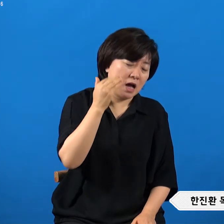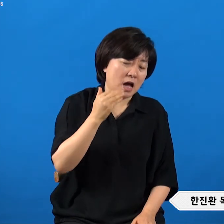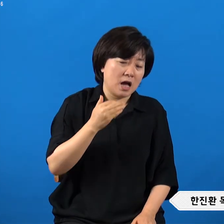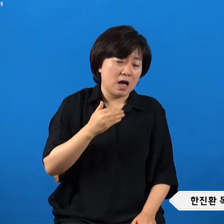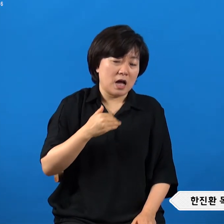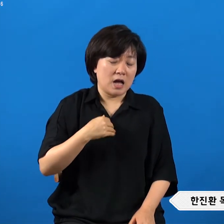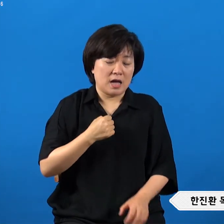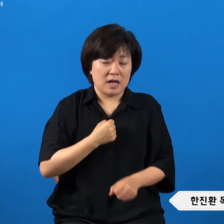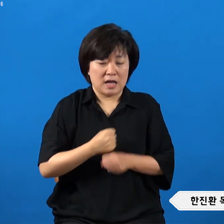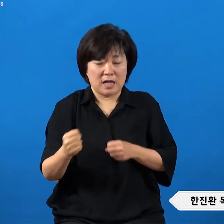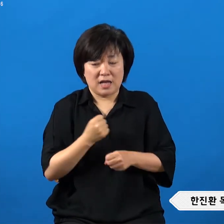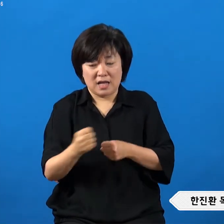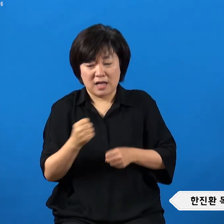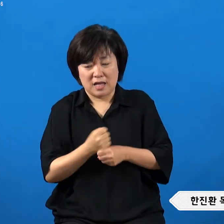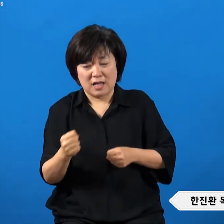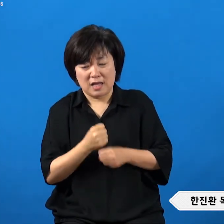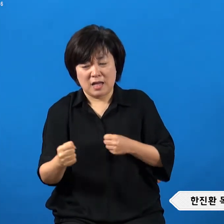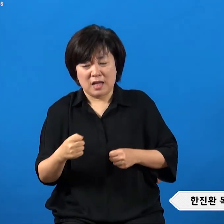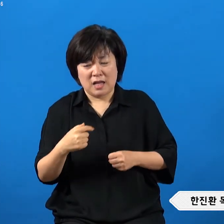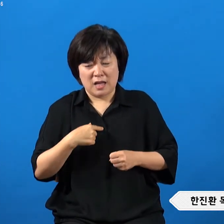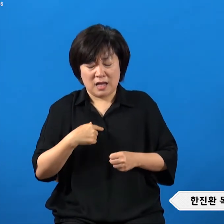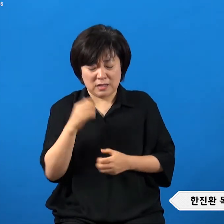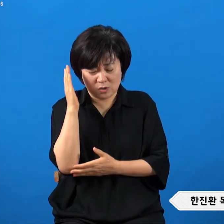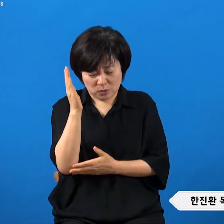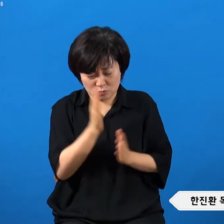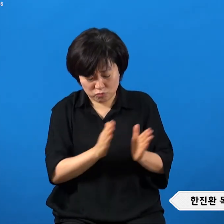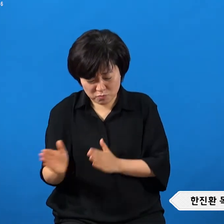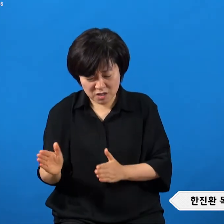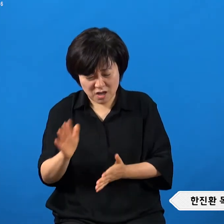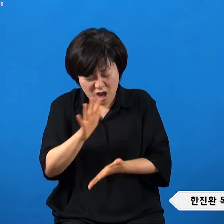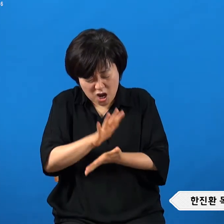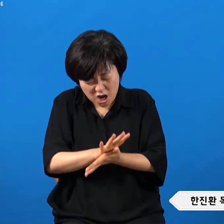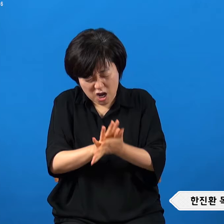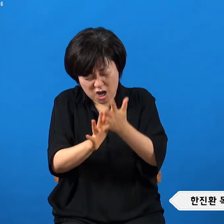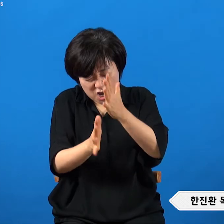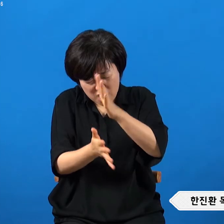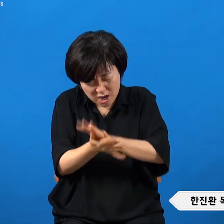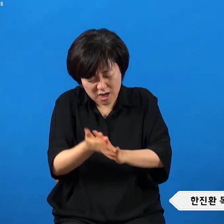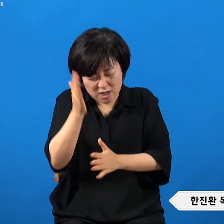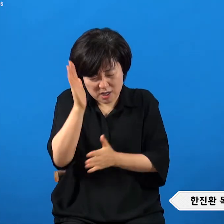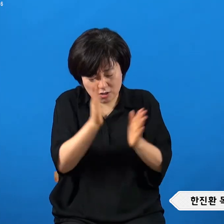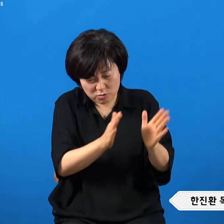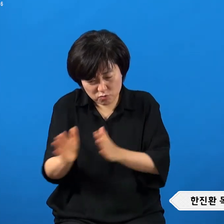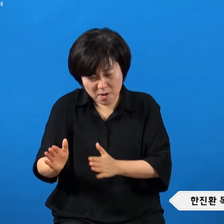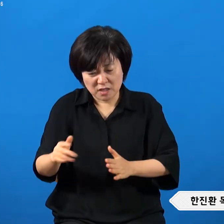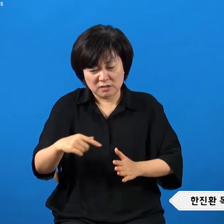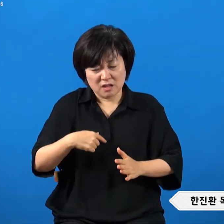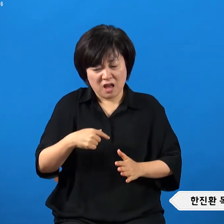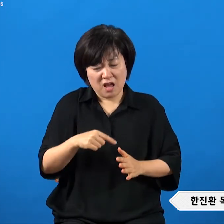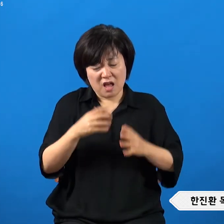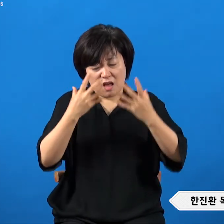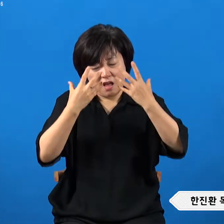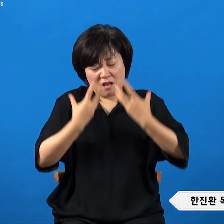그때의 이 당황함과 낙심은 그냥 경험해보지 않은 사람은 모르는 거지요.